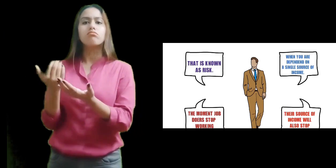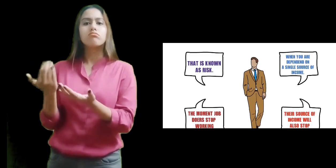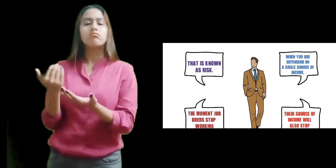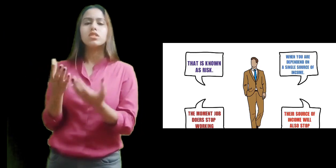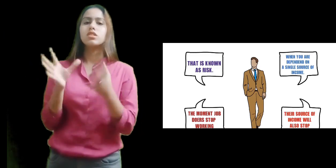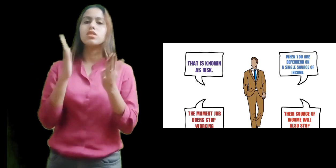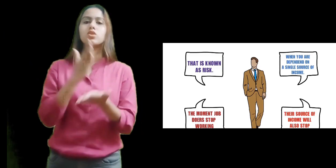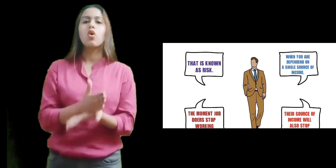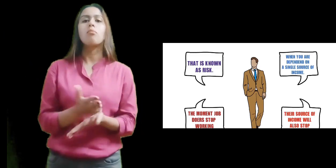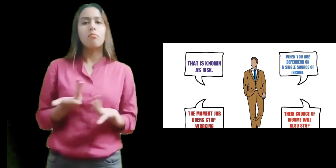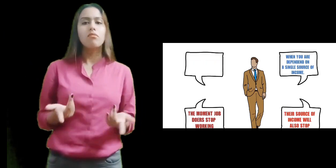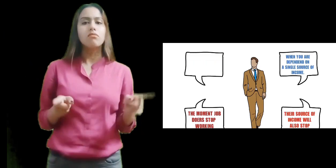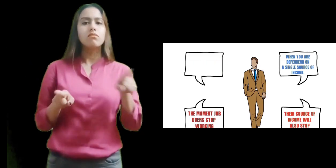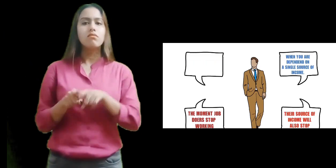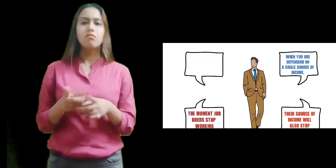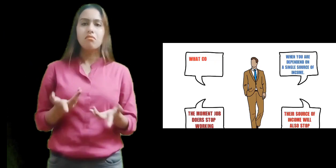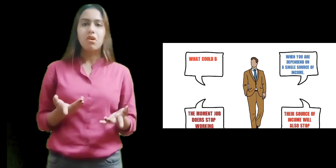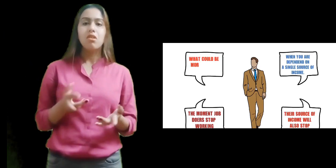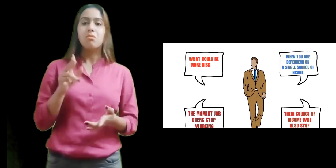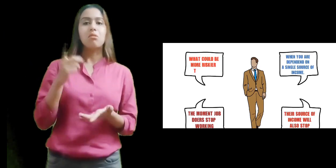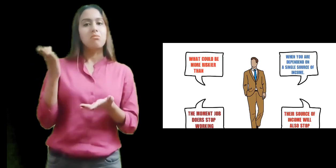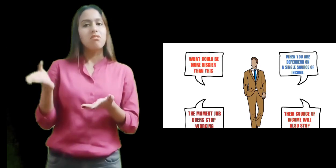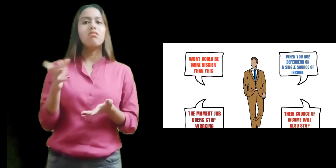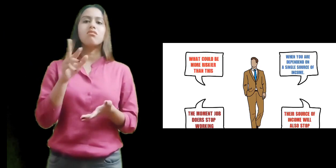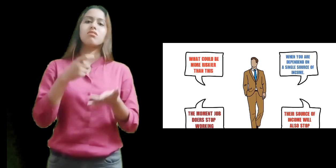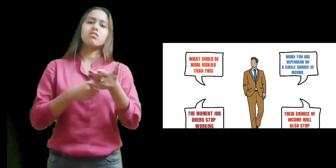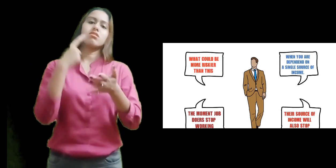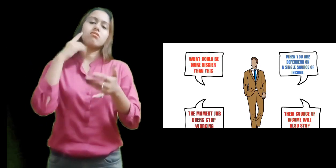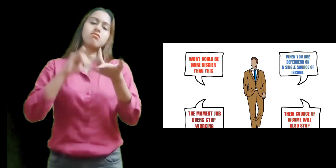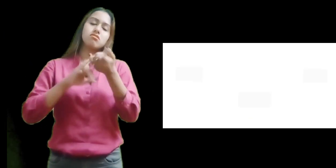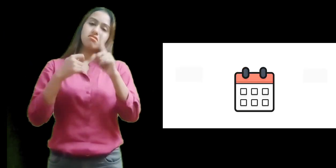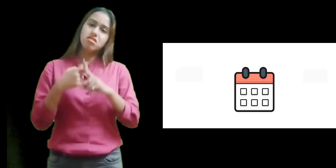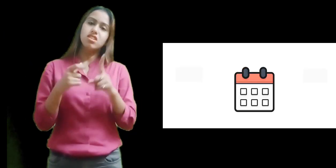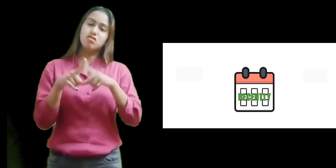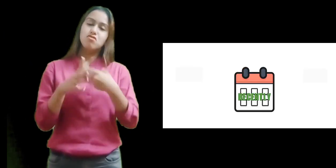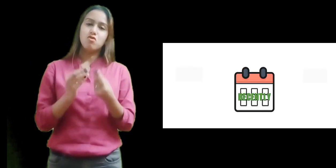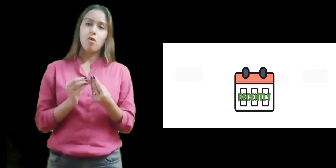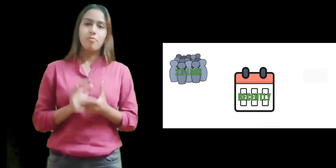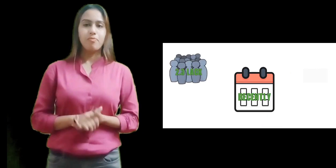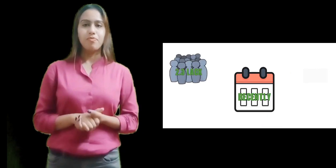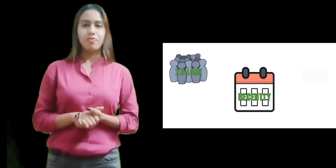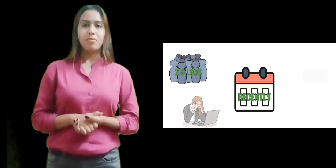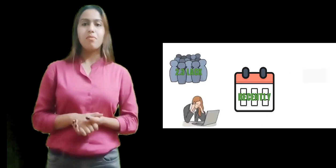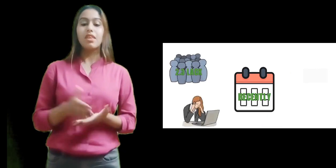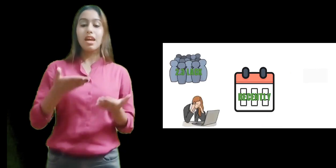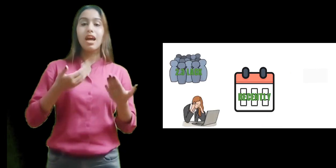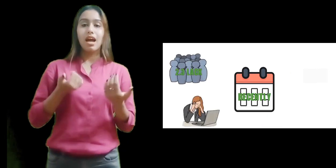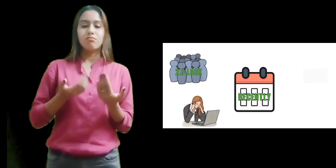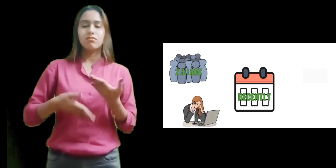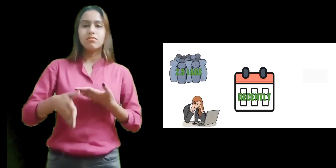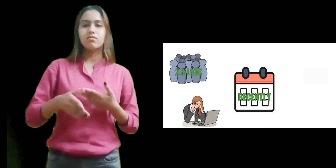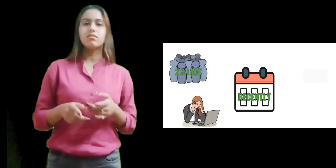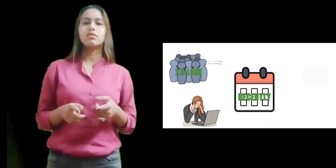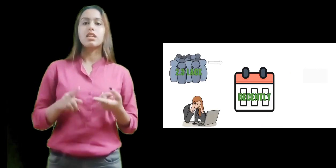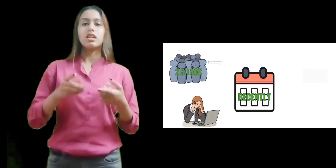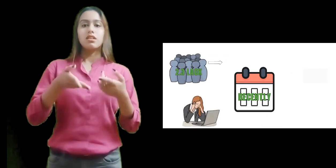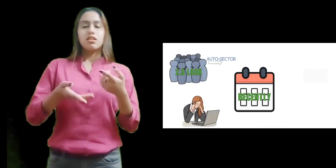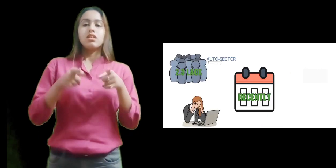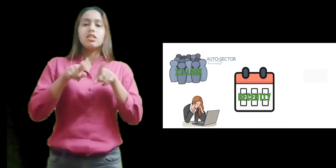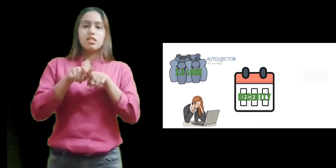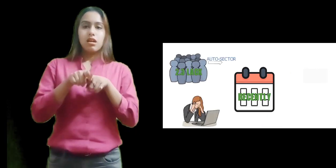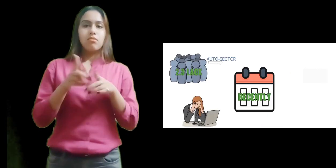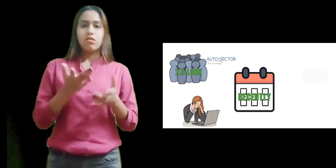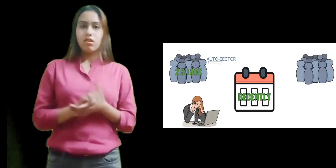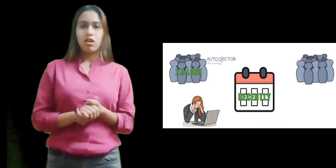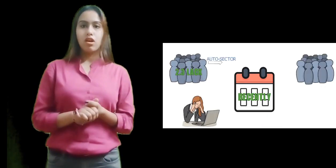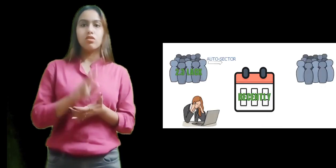हैं। और सच में इससे रिस्की चीज क्या हो सकती है? एग्जाम्पल, अभी रिसेंटली 2.3 लाख लोगों ने अपनी जॉब खो दी है बस ऑटो